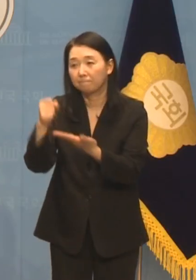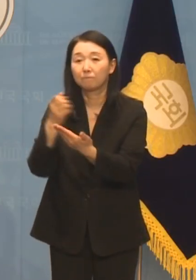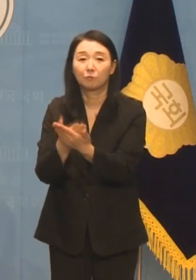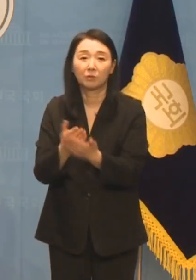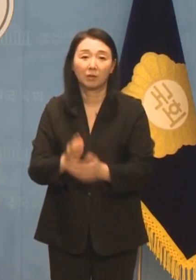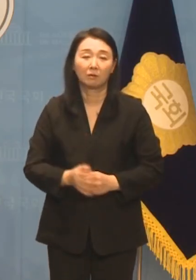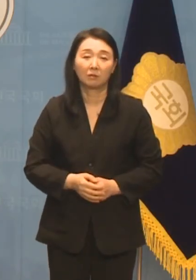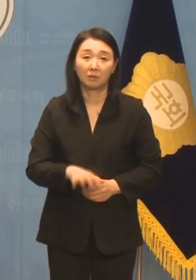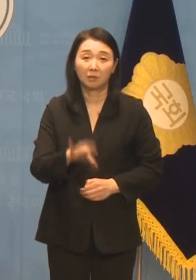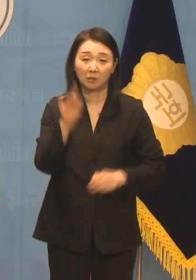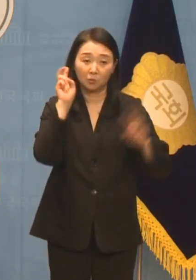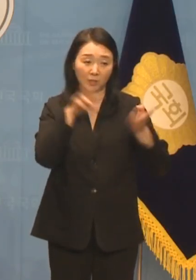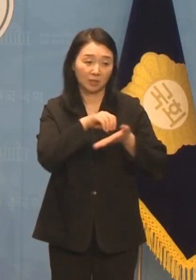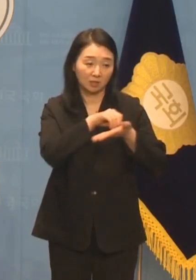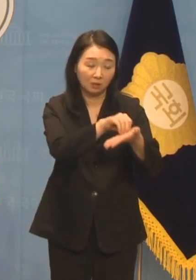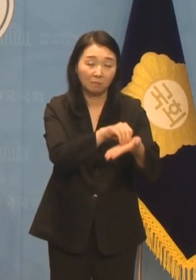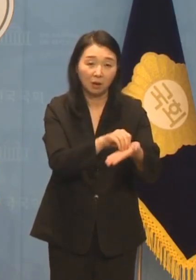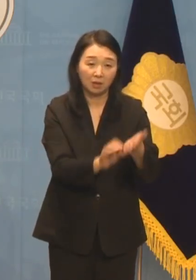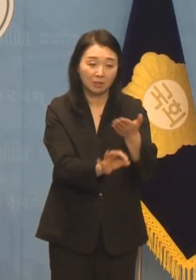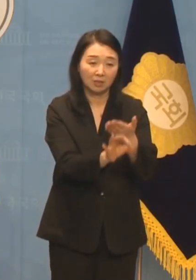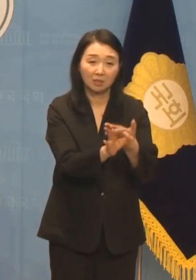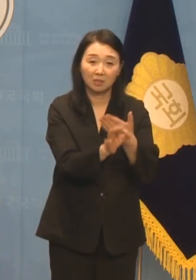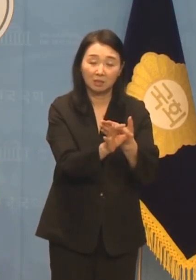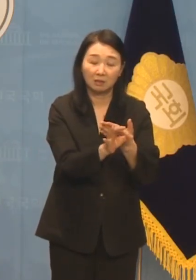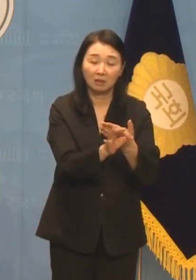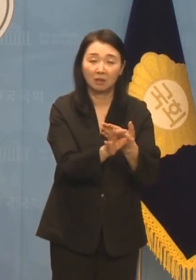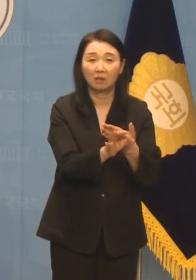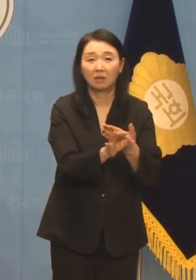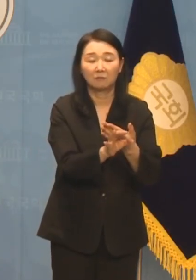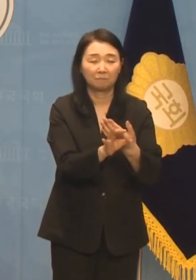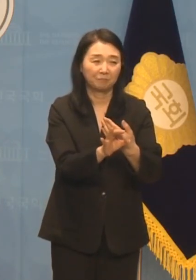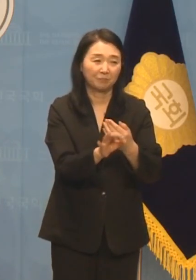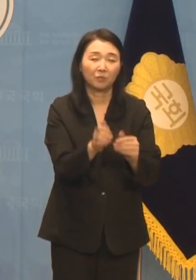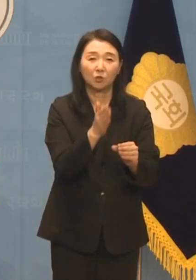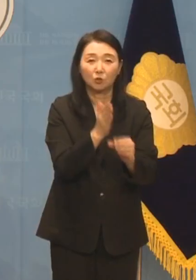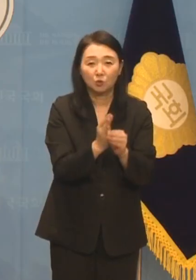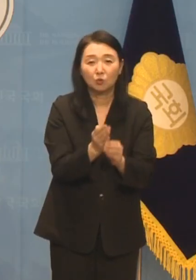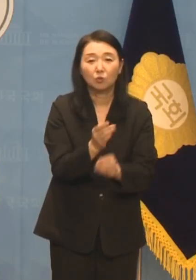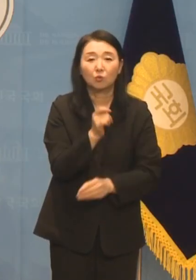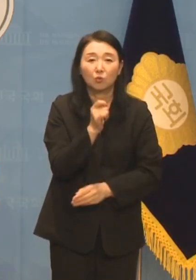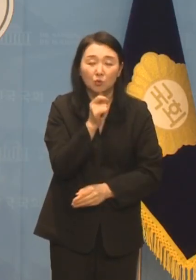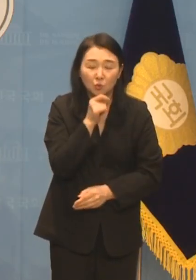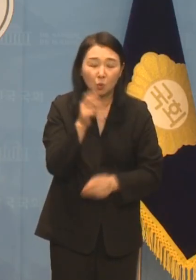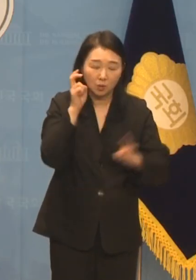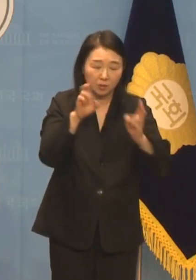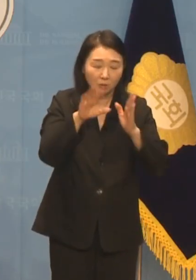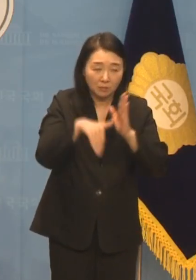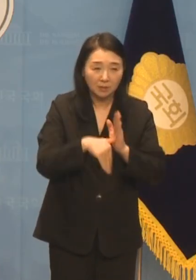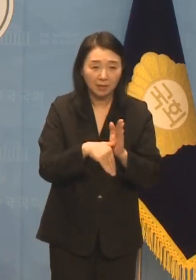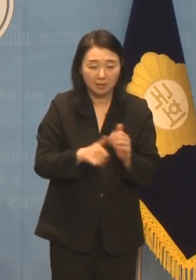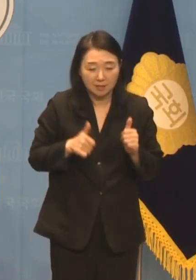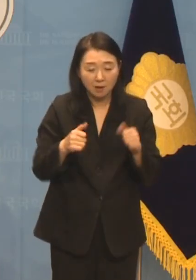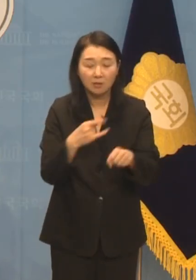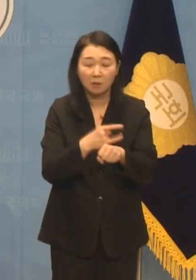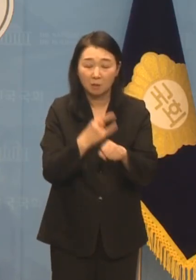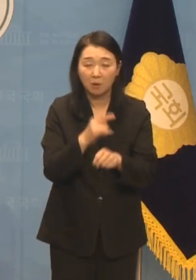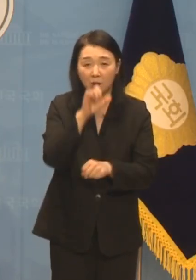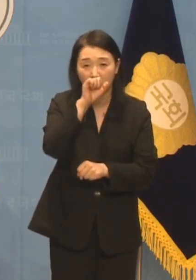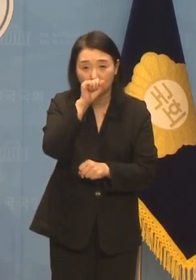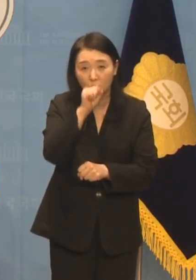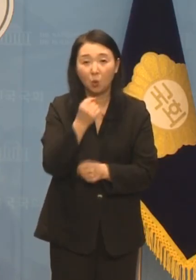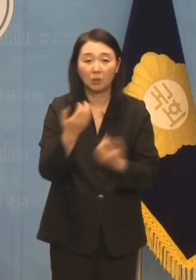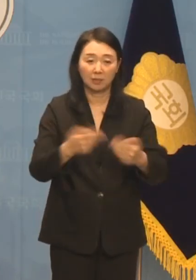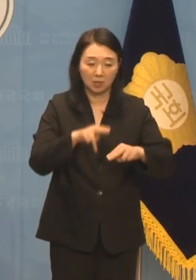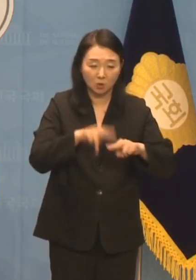첫 취업을 임시직 중소기업에 해도 열심히 하면 좋은 일터에 자리할